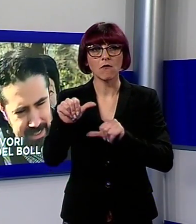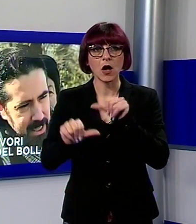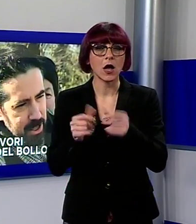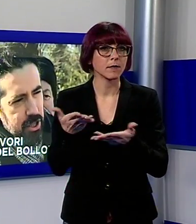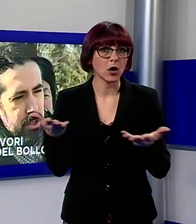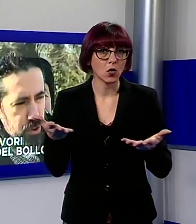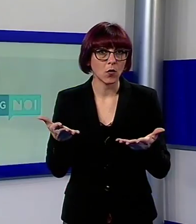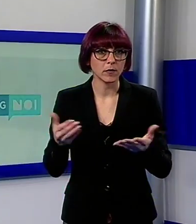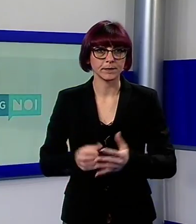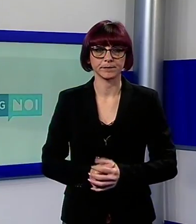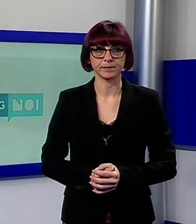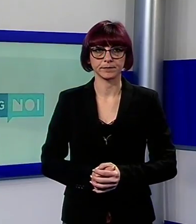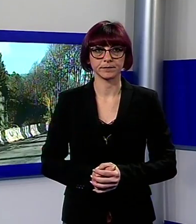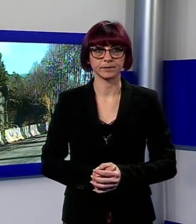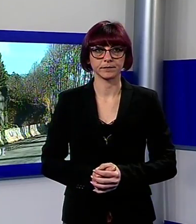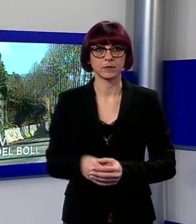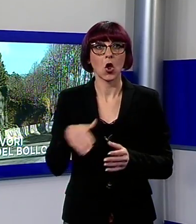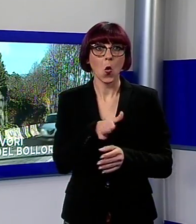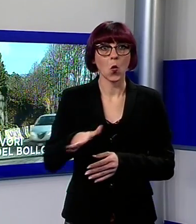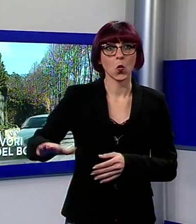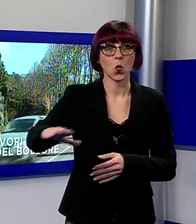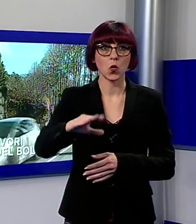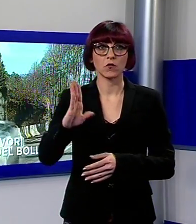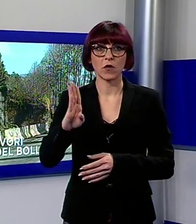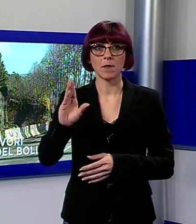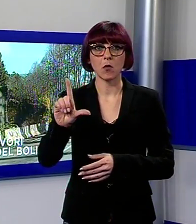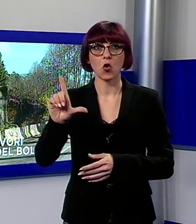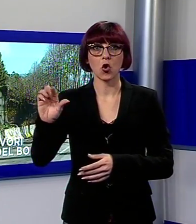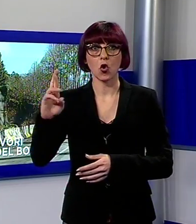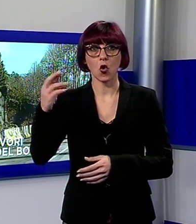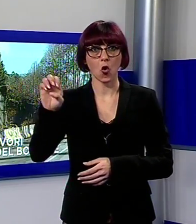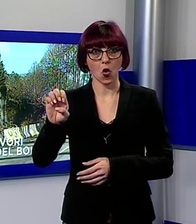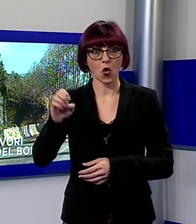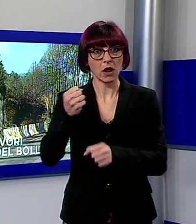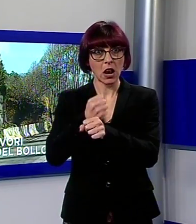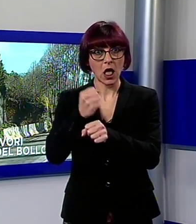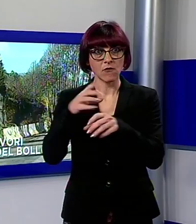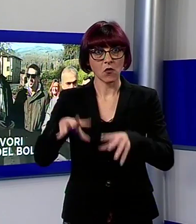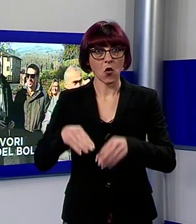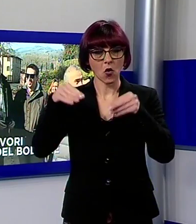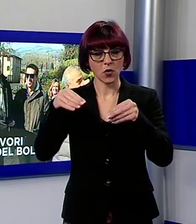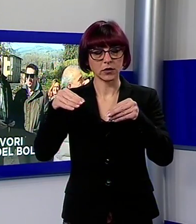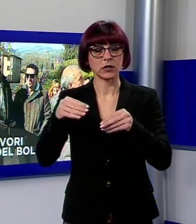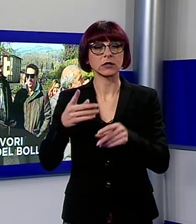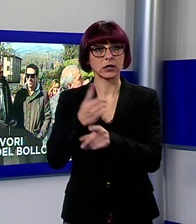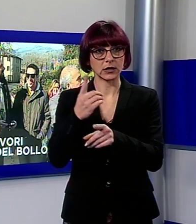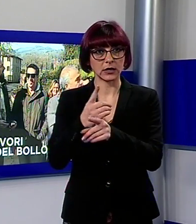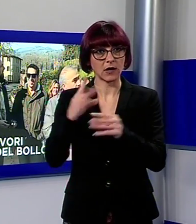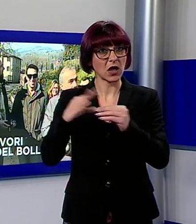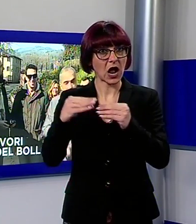Partono i lavori alla curva di Bollore, cantiere aperto su un tratto pericoloso della via per